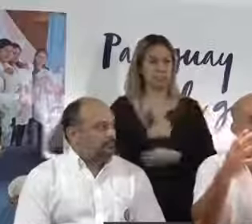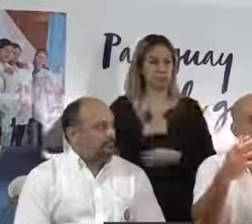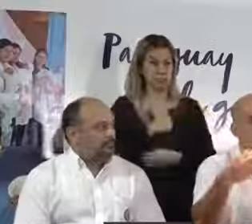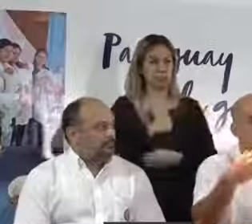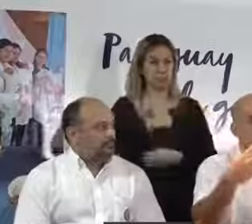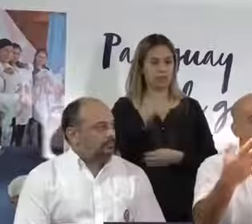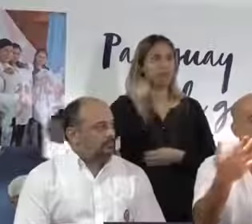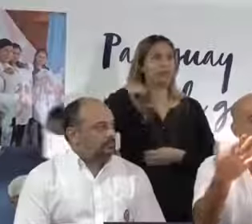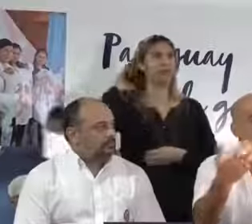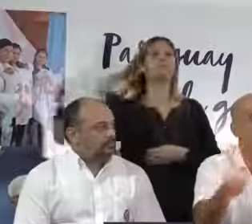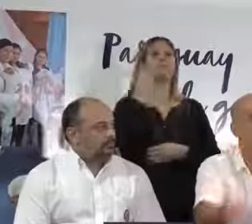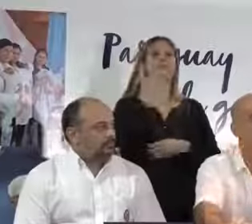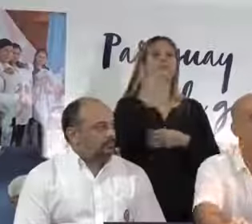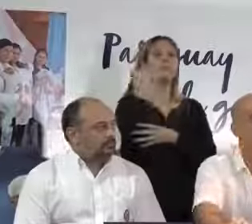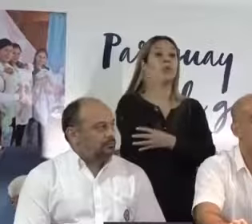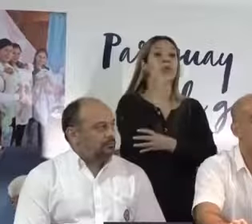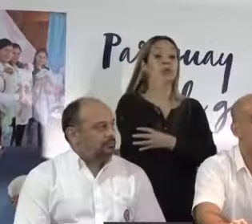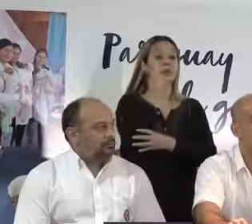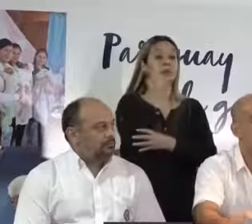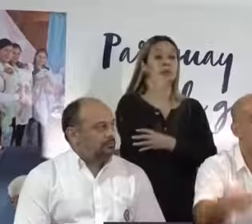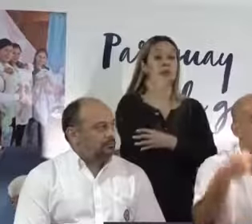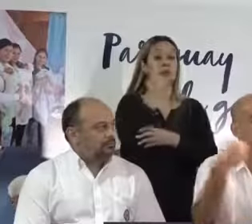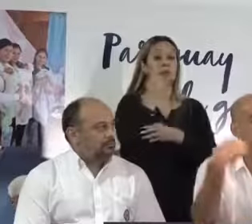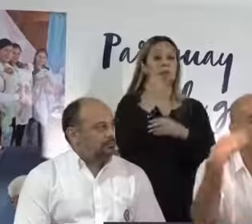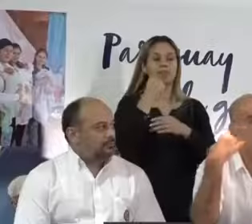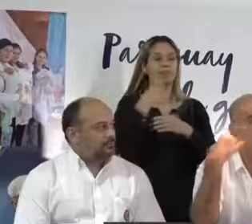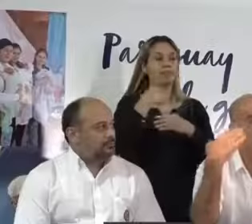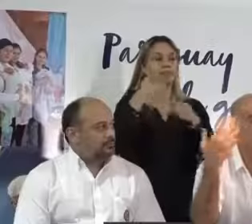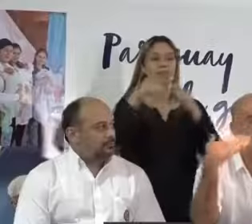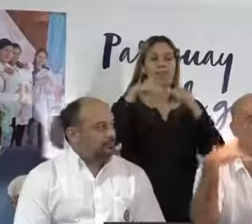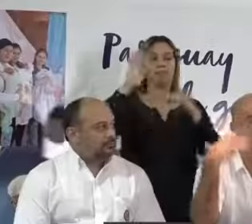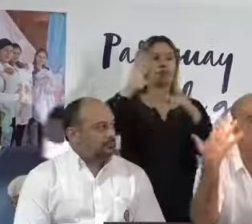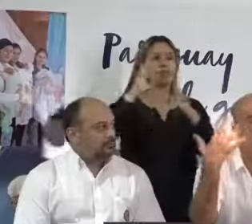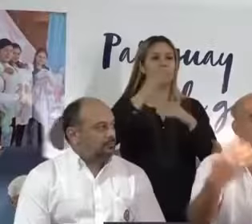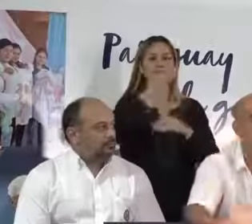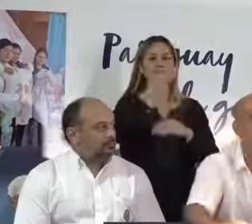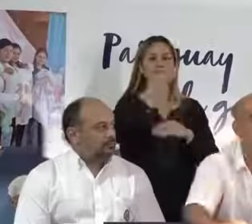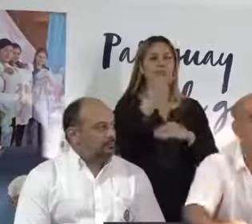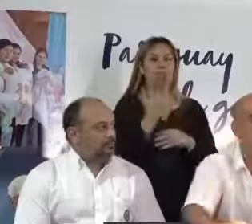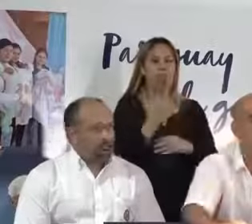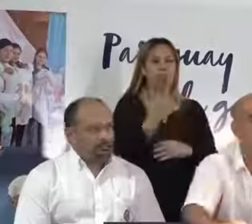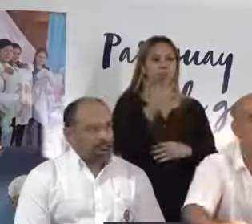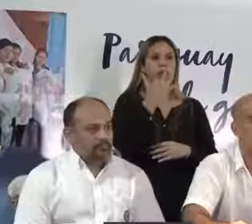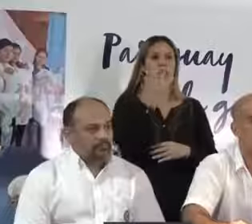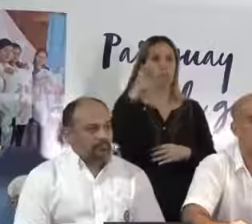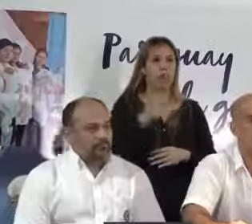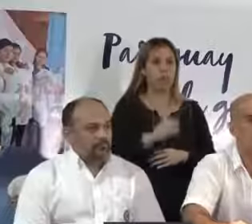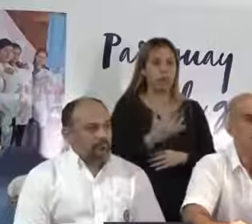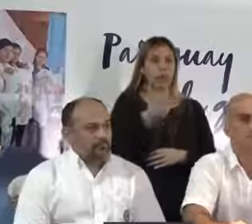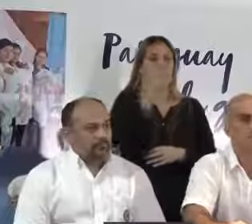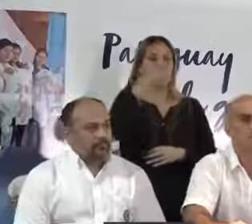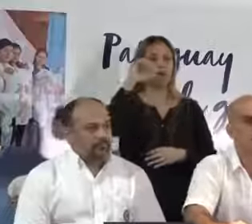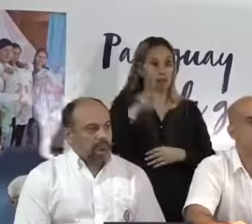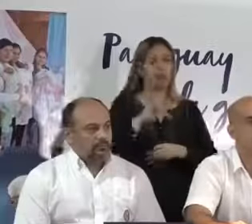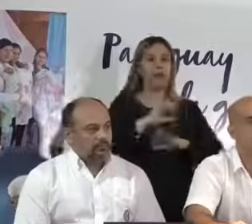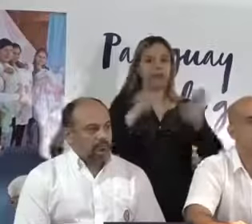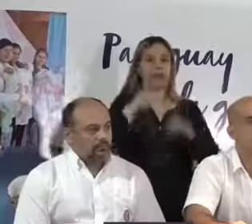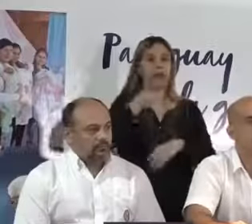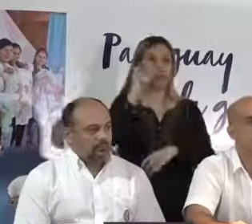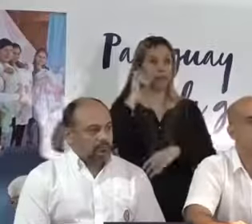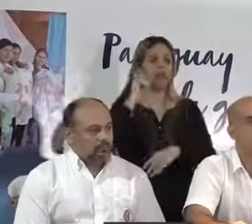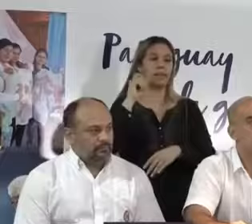lo importante es enfocarnos, digamos, en los síntomas típicos de infecciones respiratorias altas y bajas. Ministro,